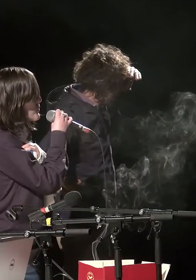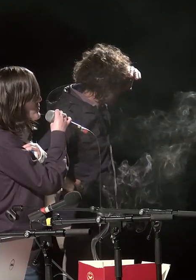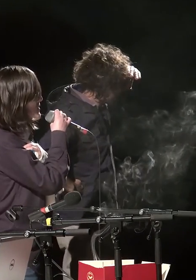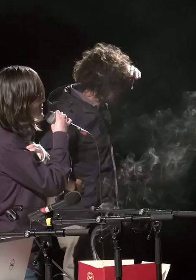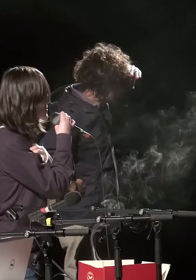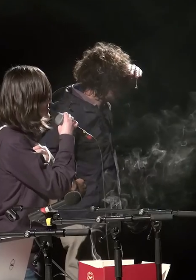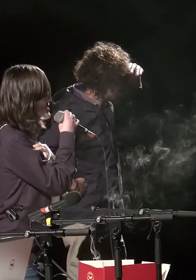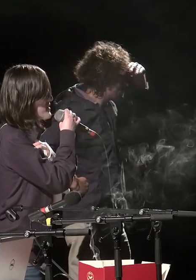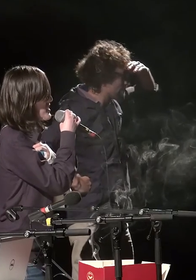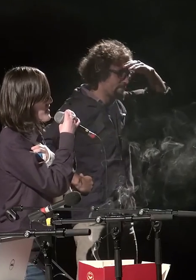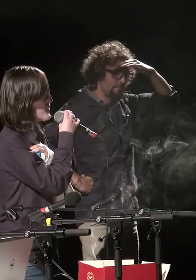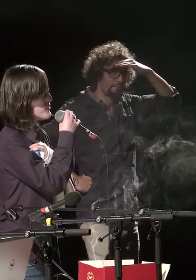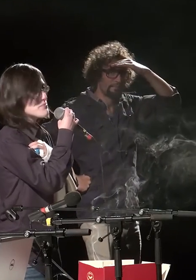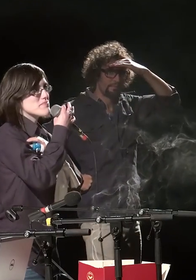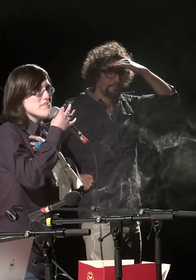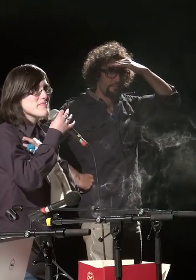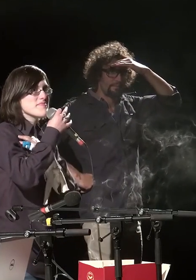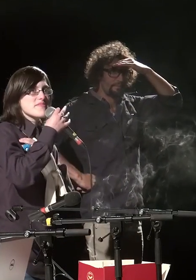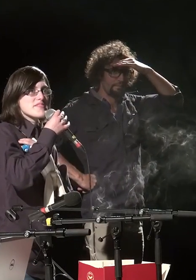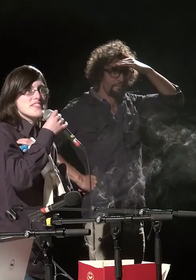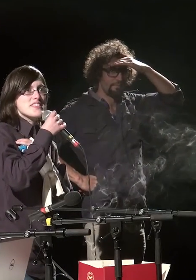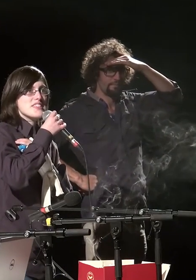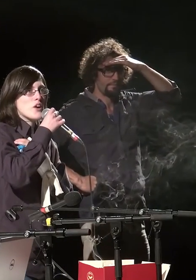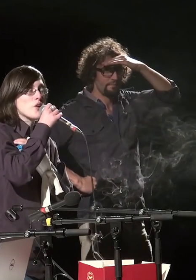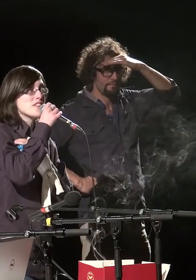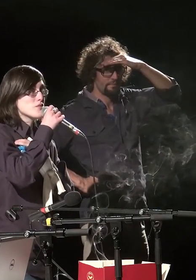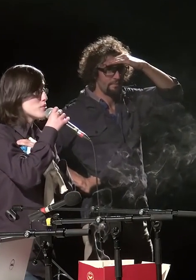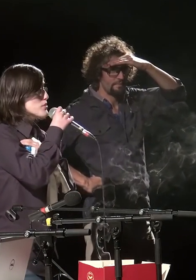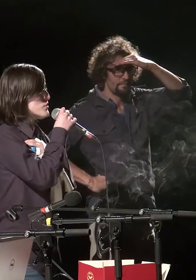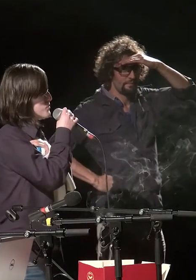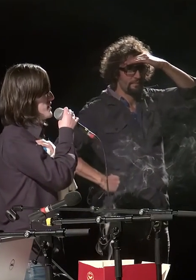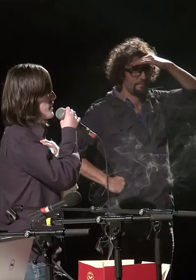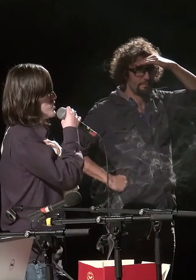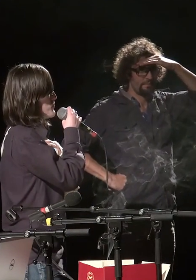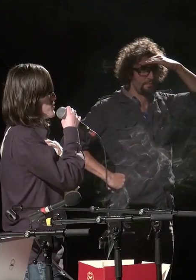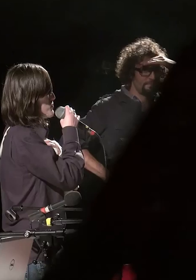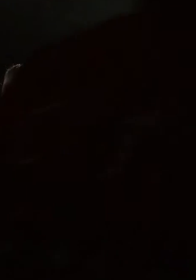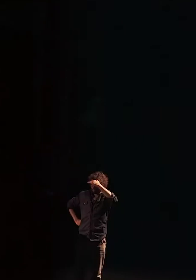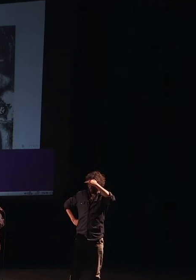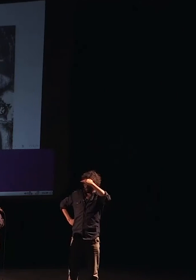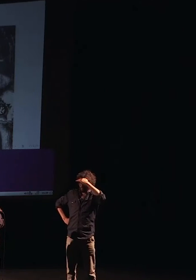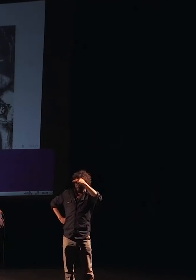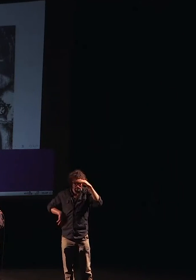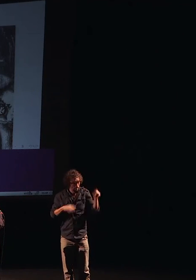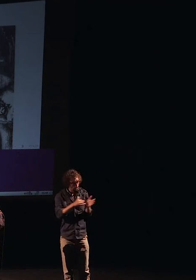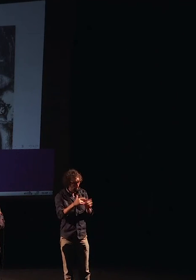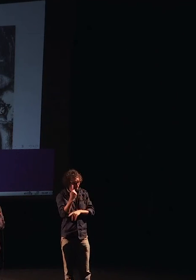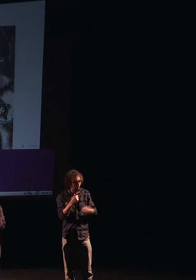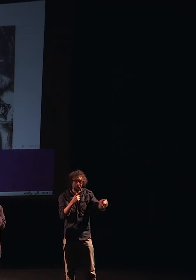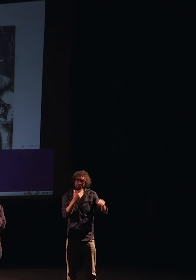Et du coup, je pense que c'est... Je sais pas si j'ai très... Enfin, une question. Il y a encore une question. Vous êtes dingues, les gens. Enfin, merci. Enfin,